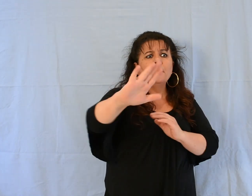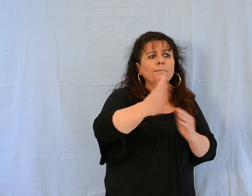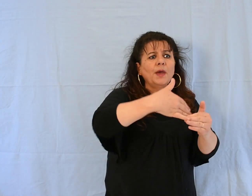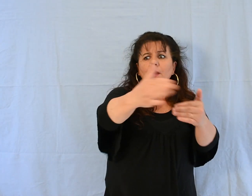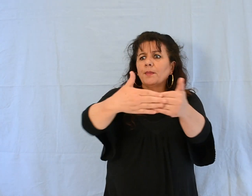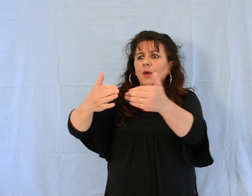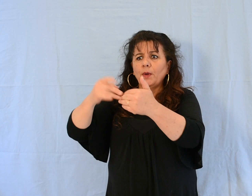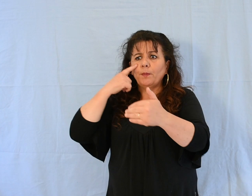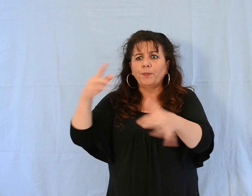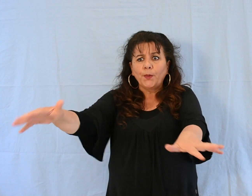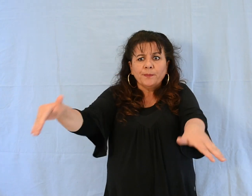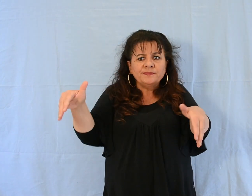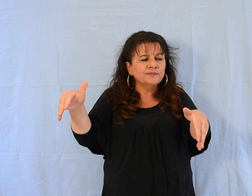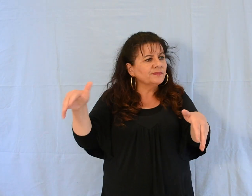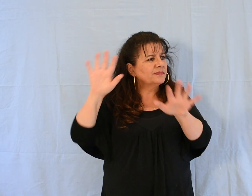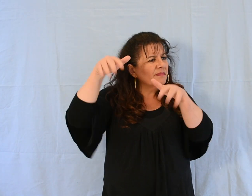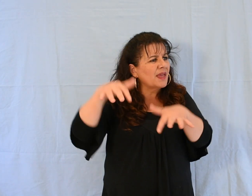Quand je lui mis pour vêtement la nuée,